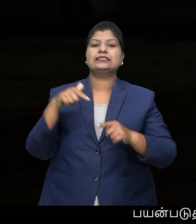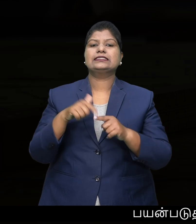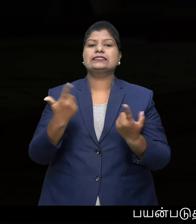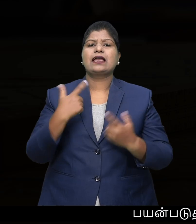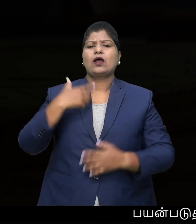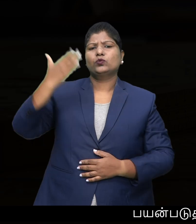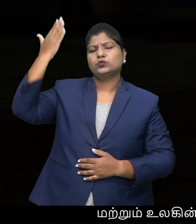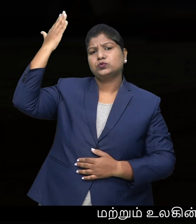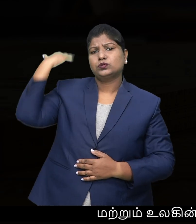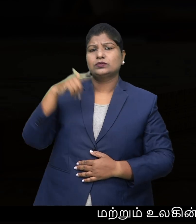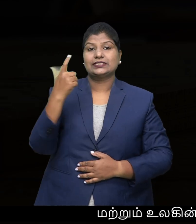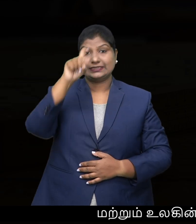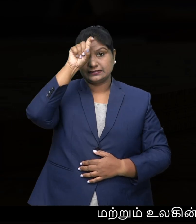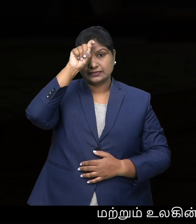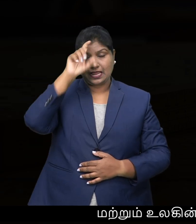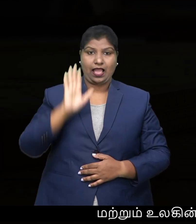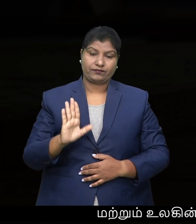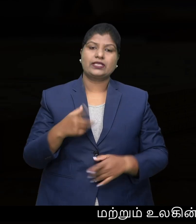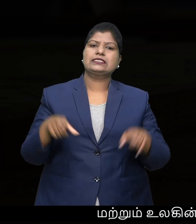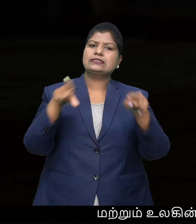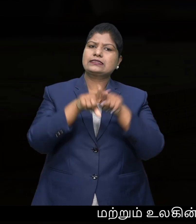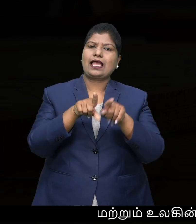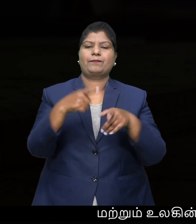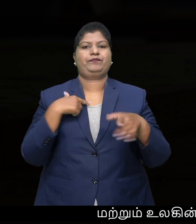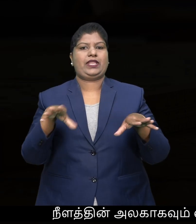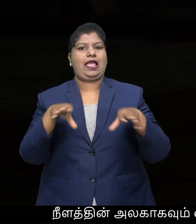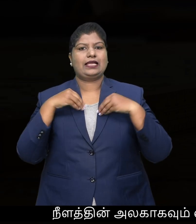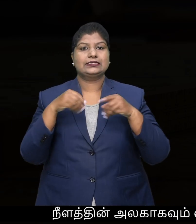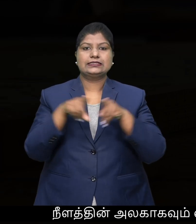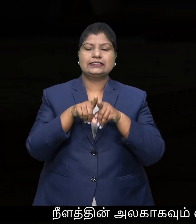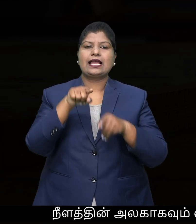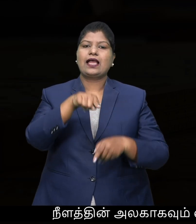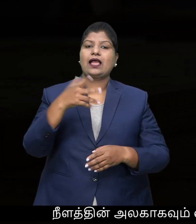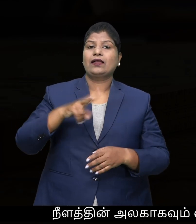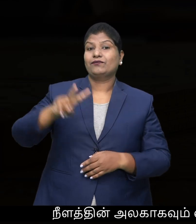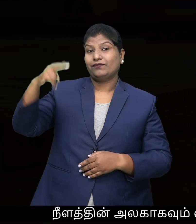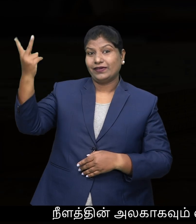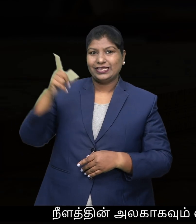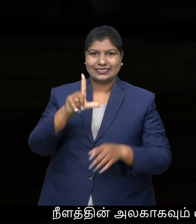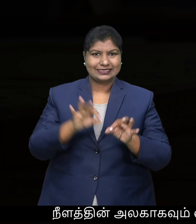பயன்படுத்தப்பட்டது மற்றும் உலகின் பிற பகுதிகளில் நீளத்தின் அலகாகவும் ஏற்றுக்கொள்ளப்பட்டது.